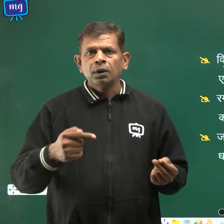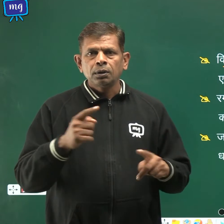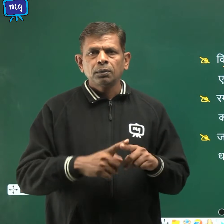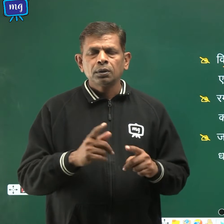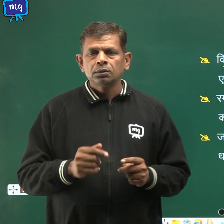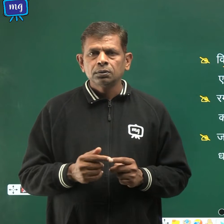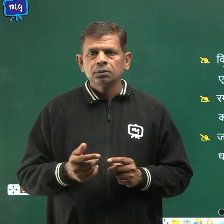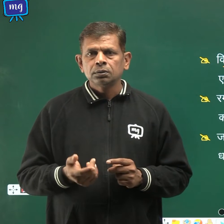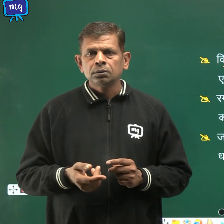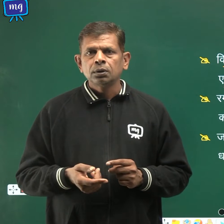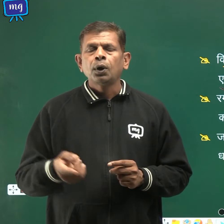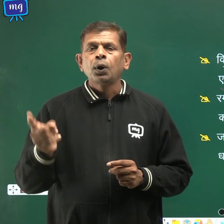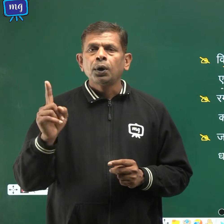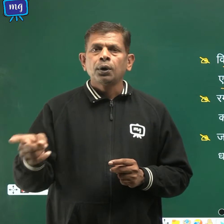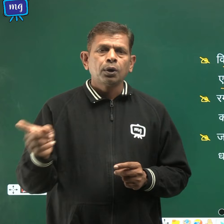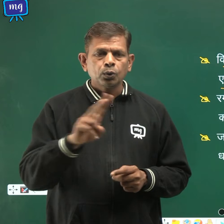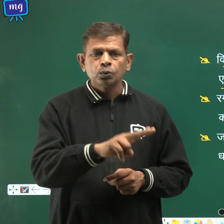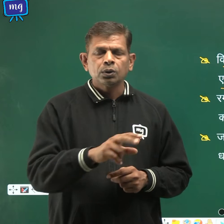आवेश एक दूसरे को